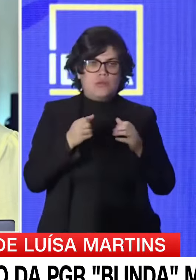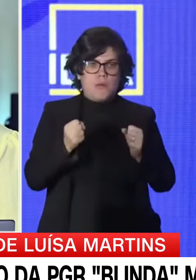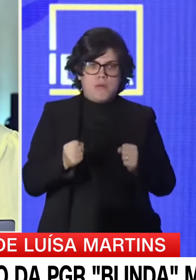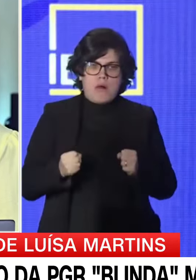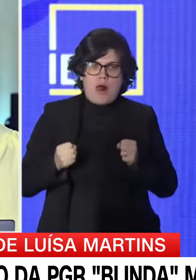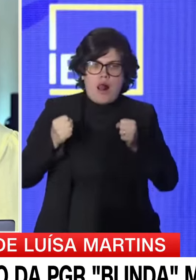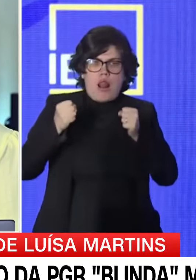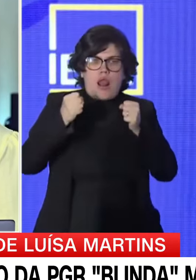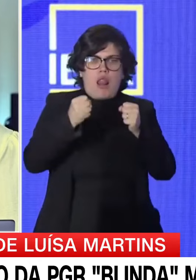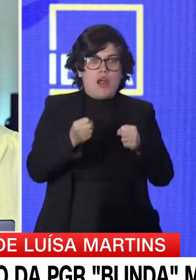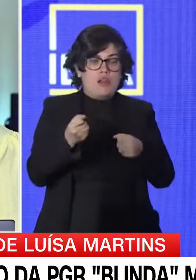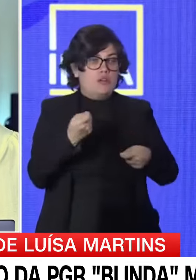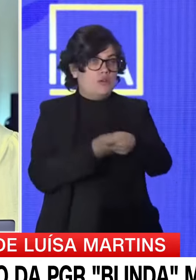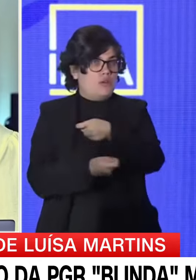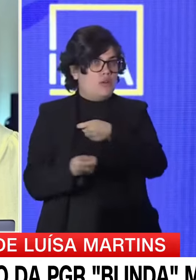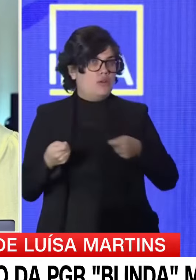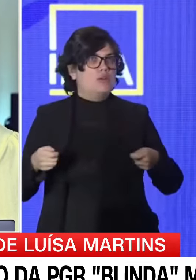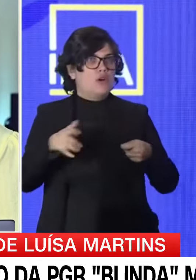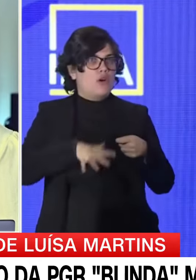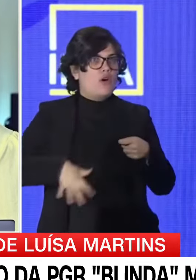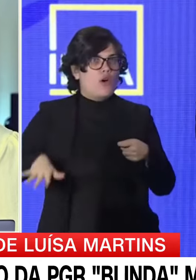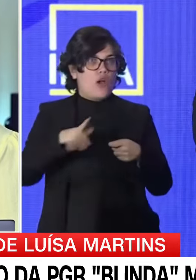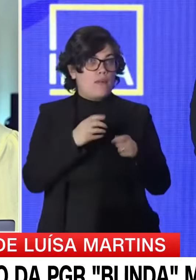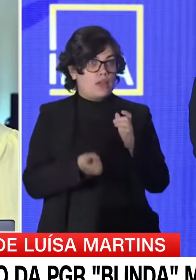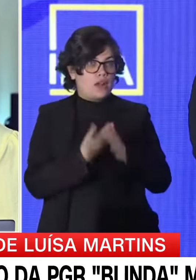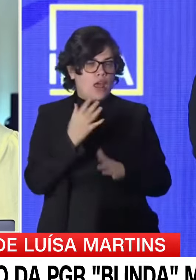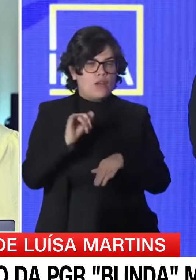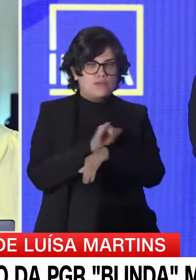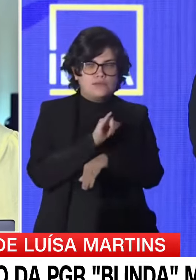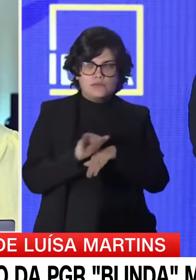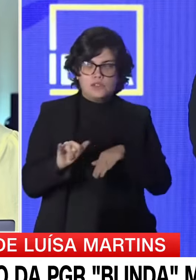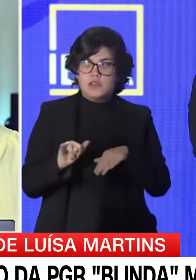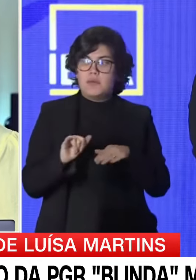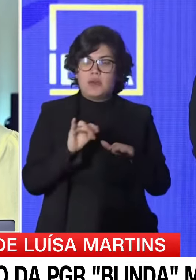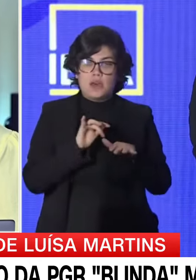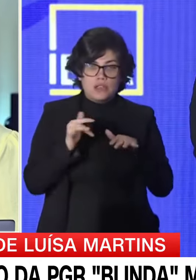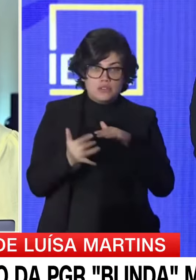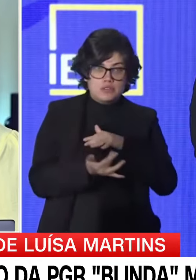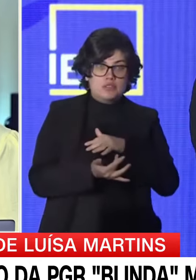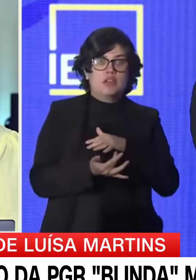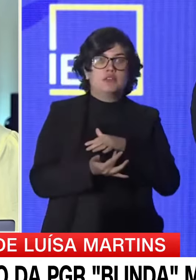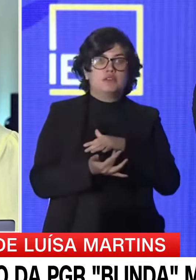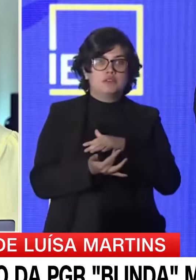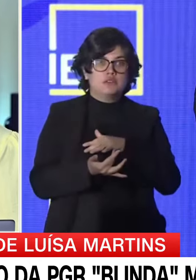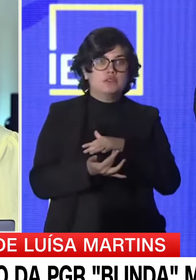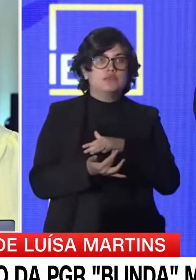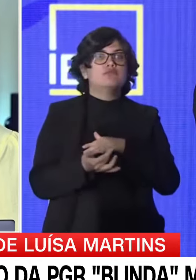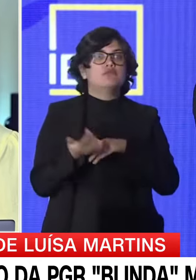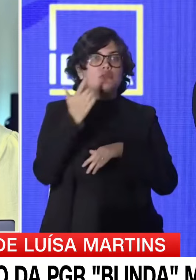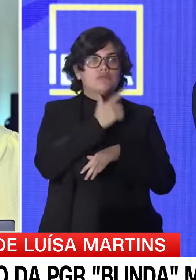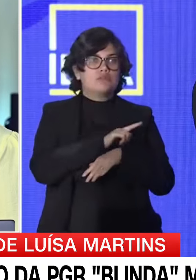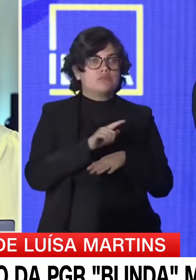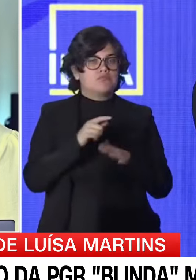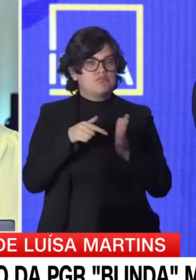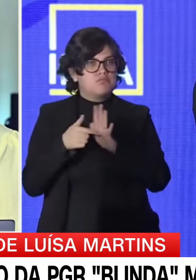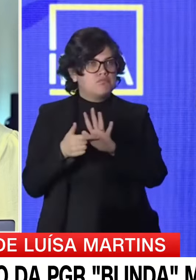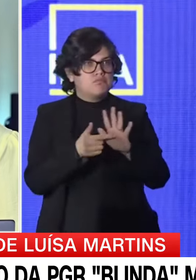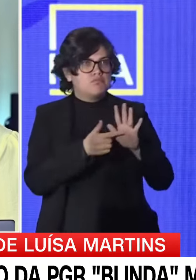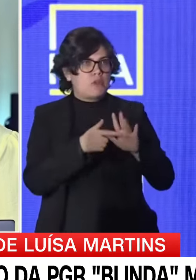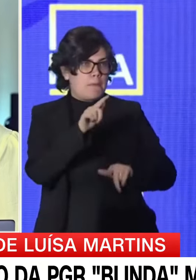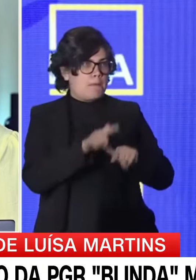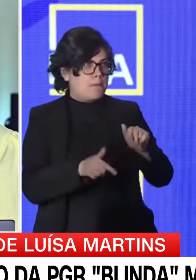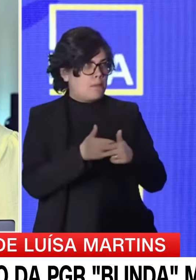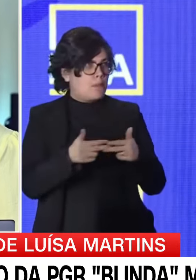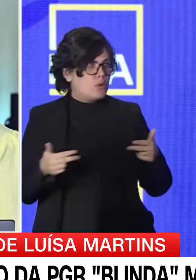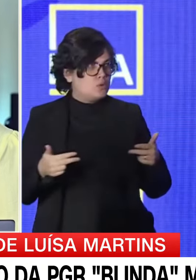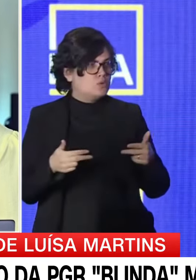avaliação de fontes do supremo e do gabinete do Ministro Alexandre essa esse aval né Essa essa ciência por parte da